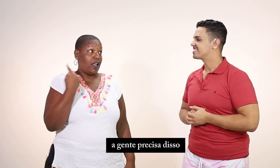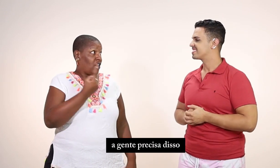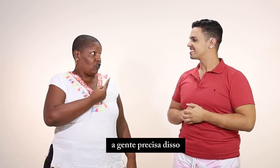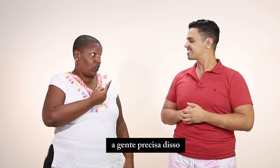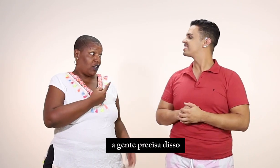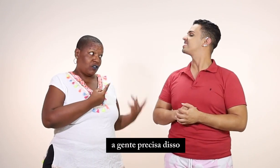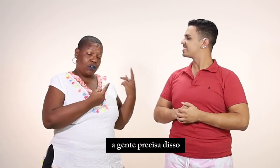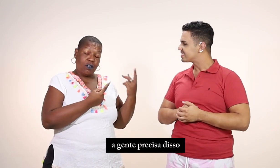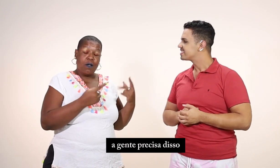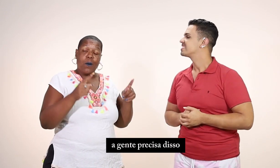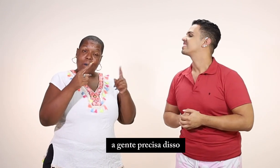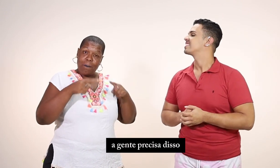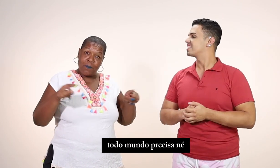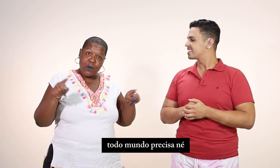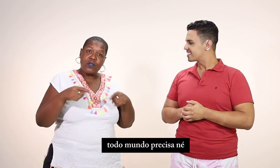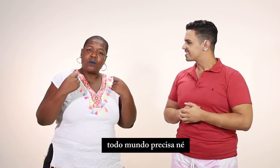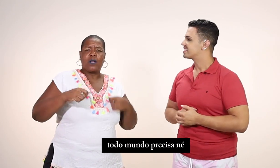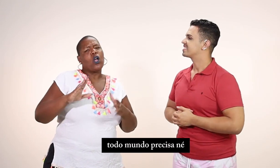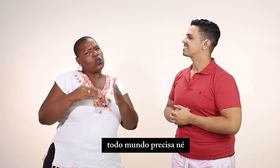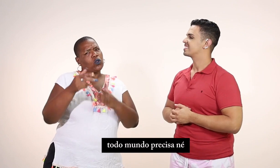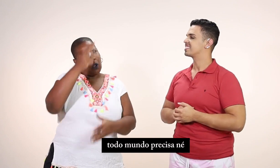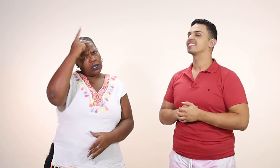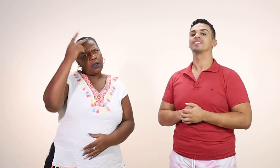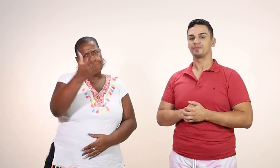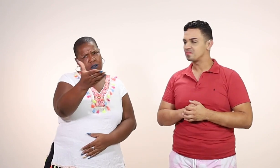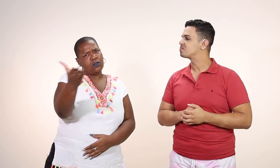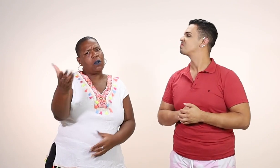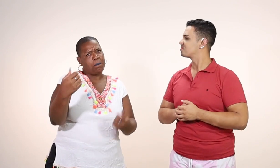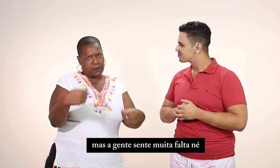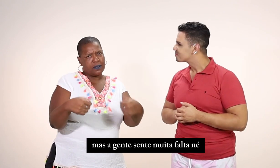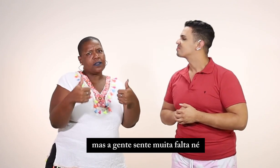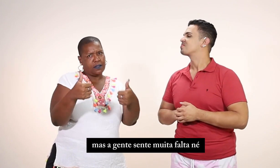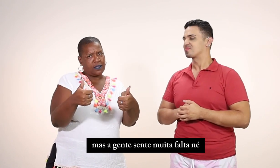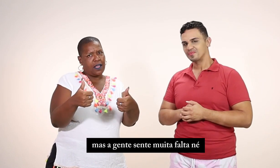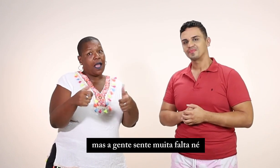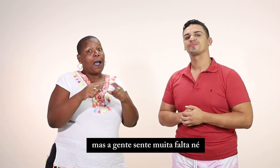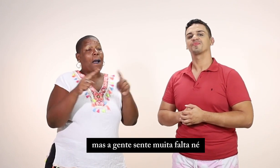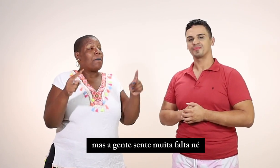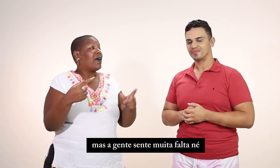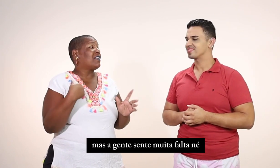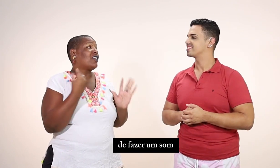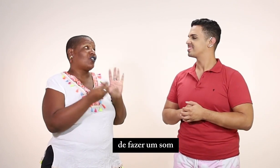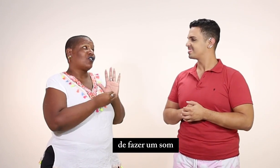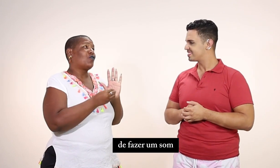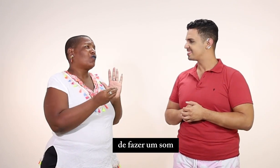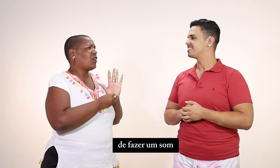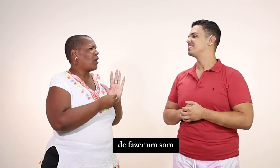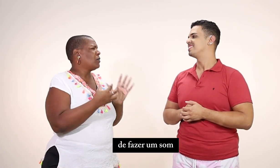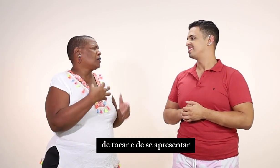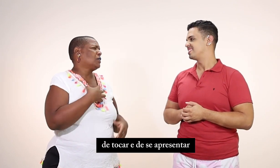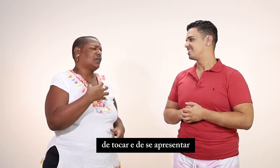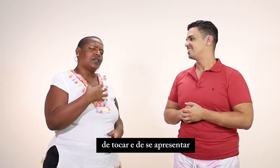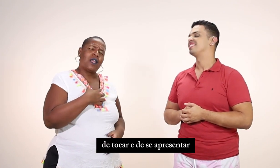gente precisa disso. Todo mundo precisa, né? Mas a gente sente muita falta, né? De fazer um som, de tocar,